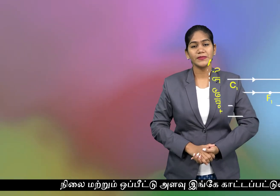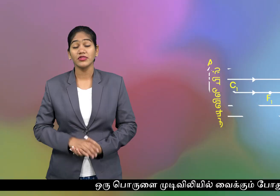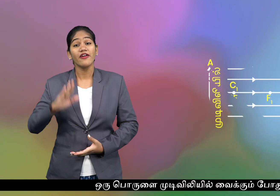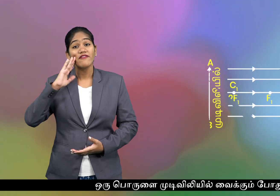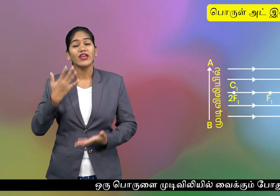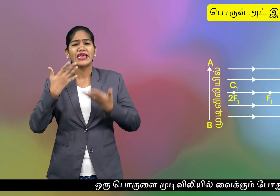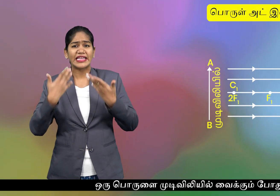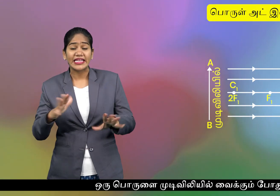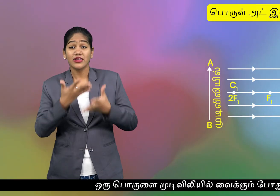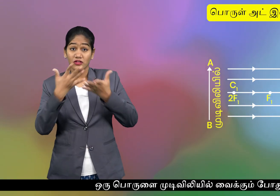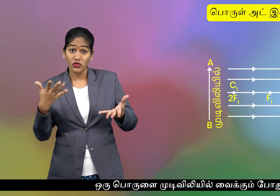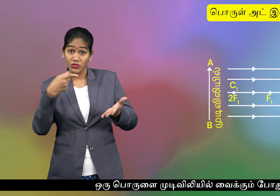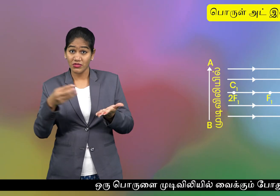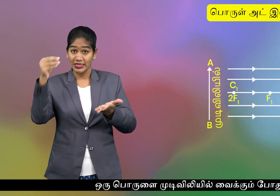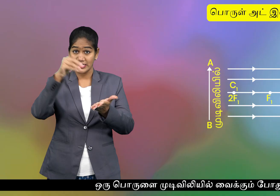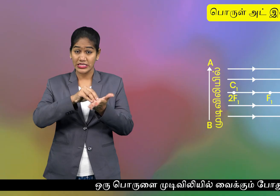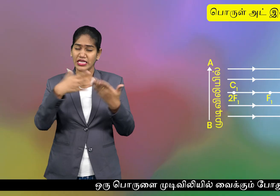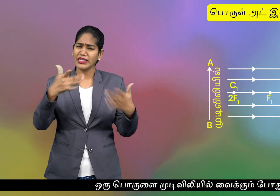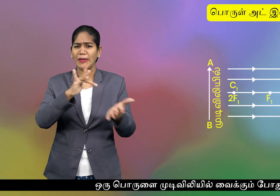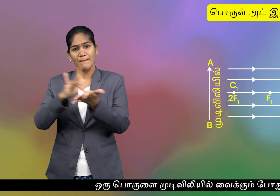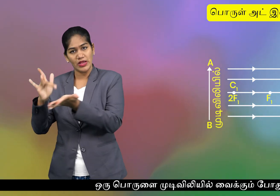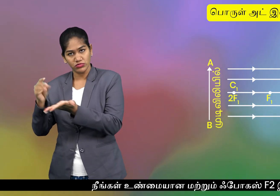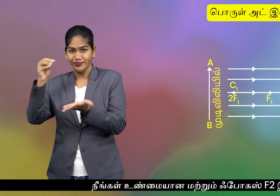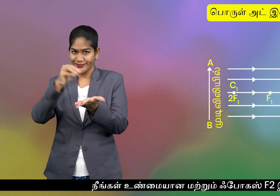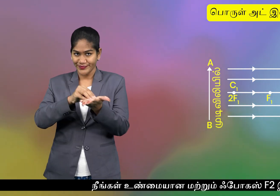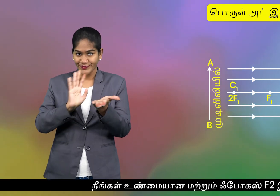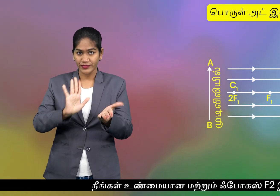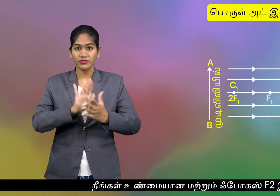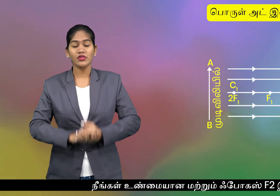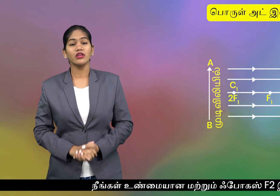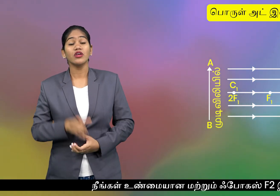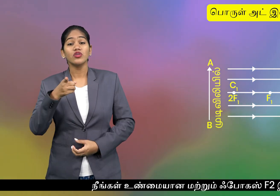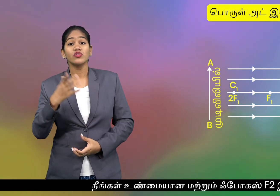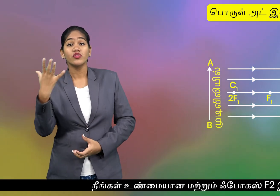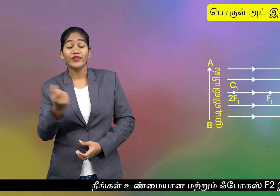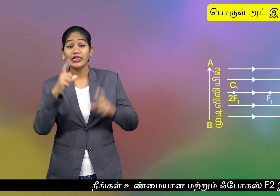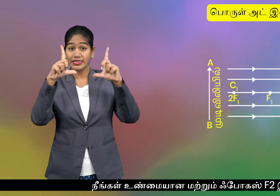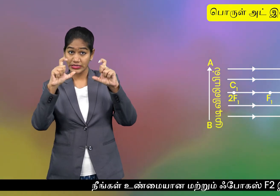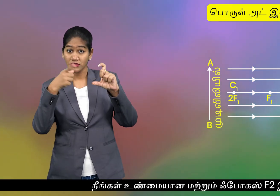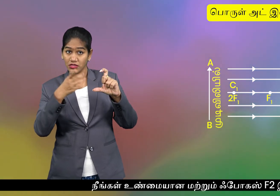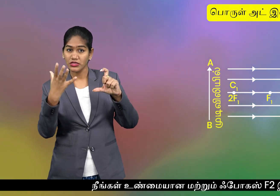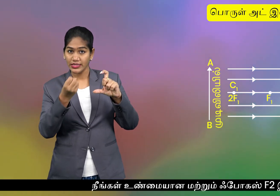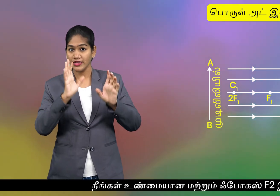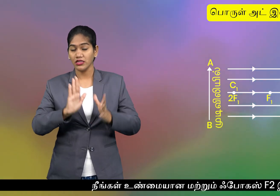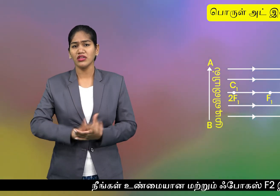ஒரு பொருளை முடிவிலியில் வைக்கும்போது நீங்கள் உண்மையான மற்றும் குவிமையம்